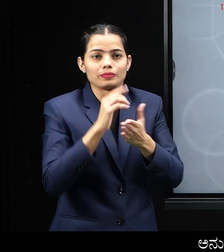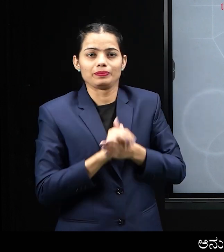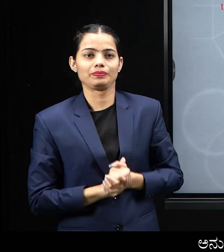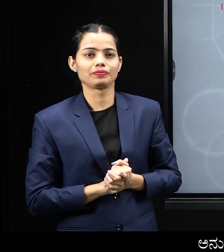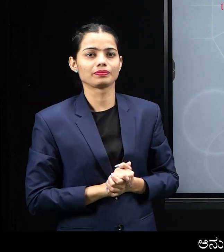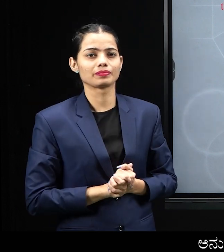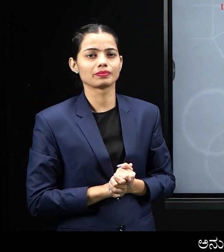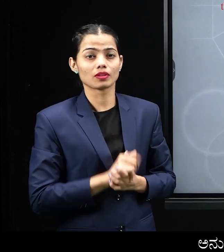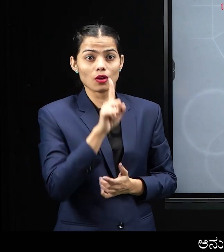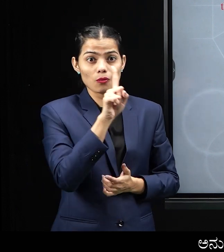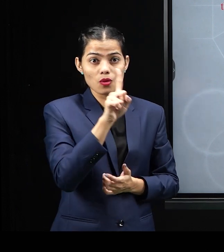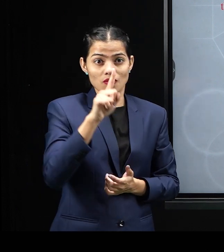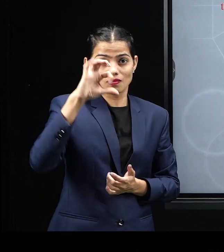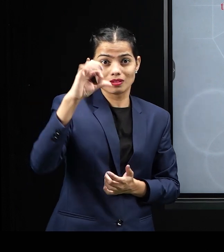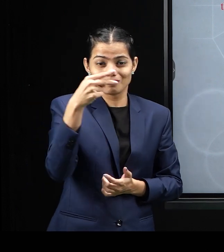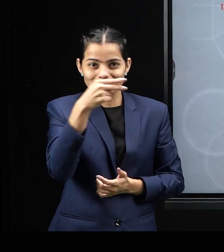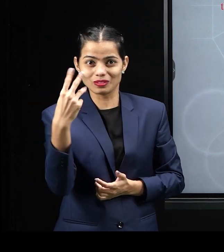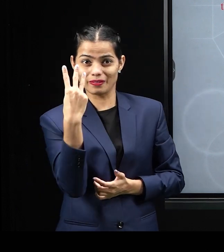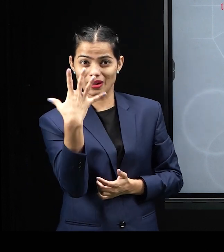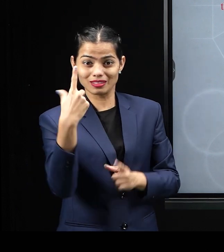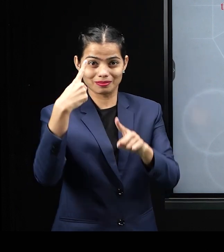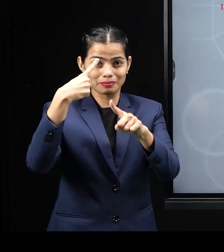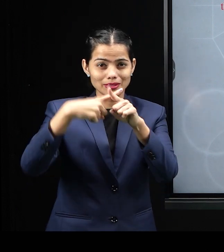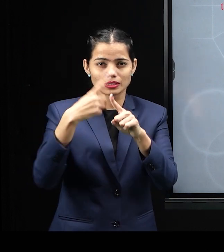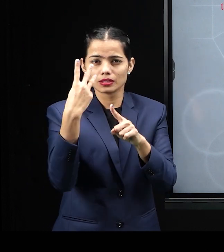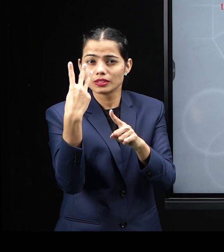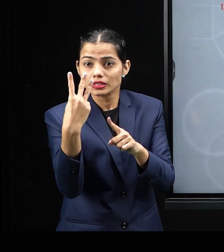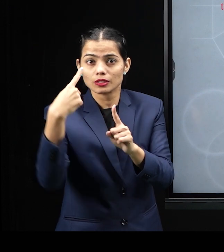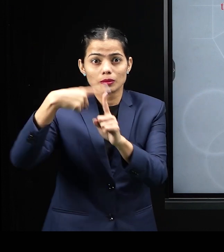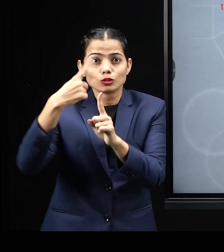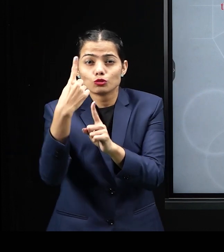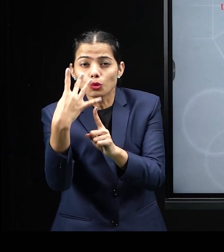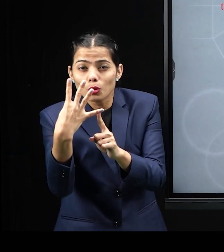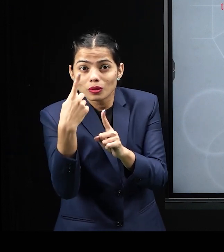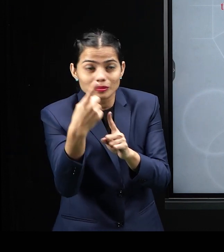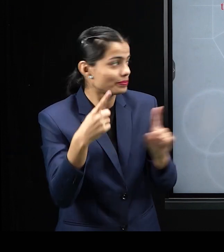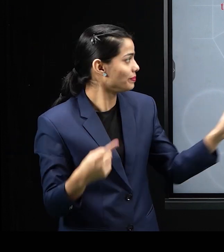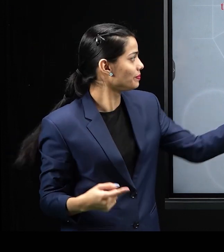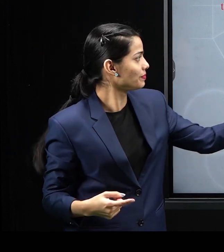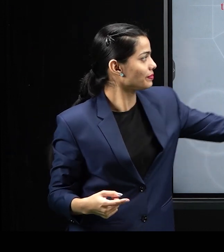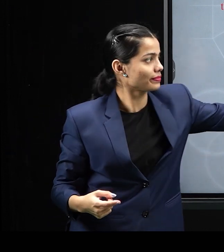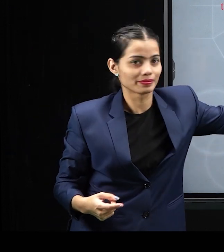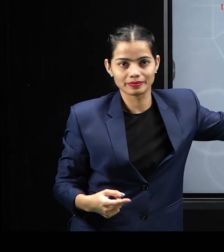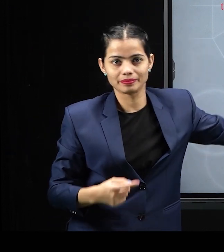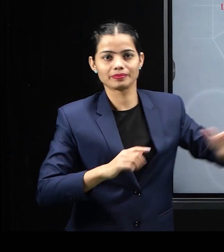ನಾವು ಪಡೆಯುತ್ತೇವೆ 119 = 35 ಇಂಟು 3 + 14 ಹೀಗೆ